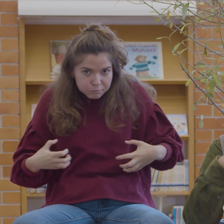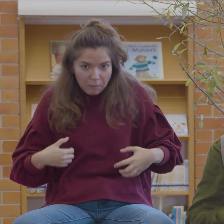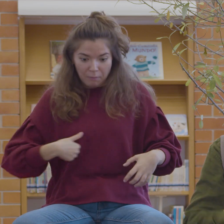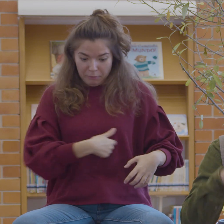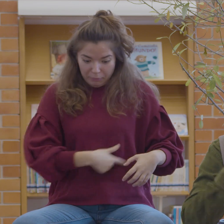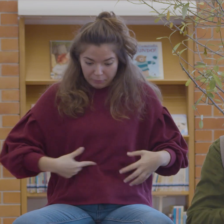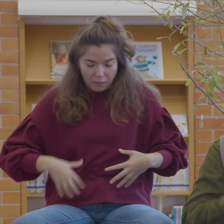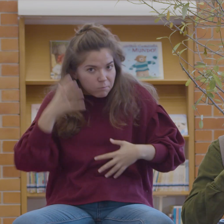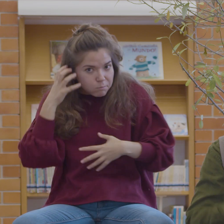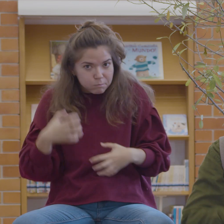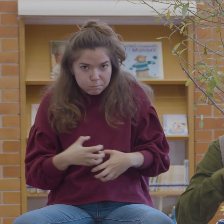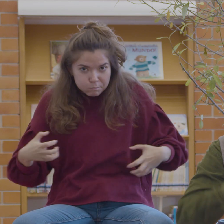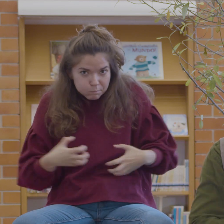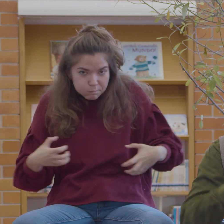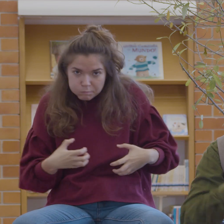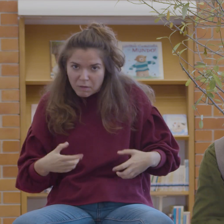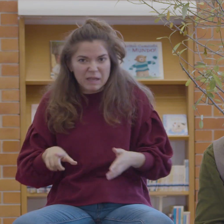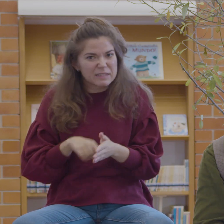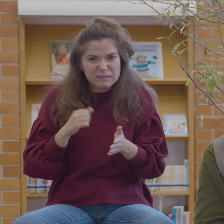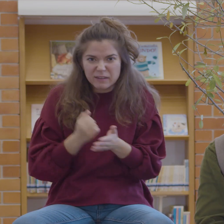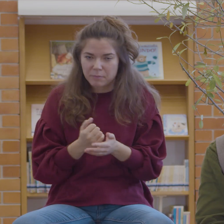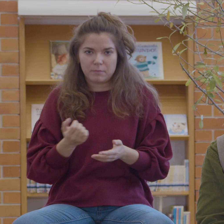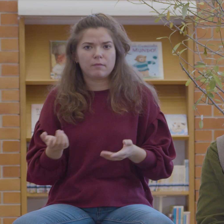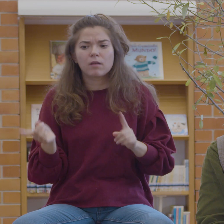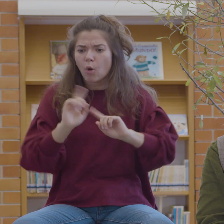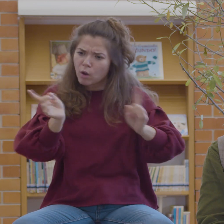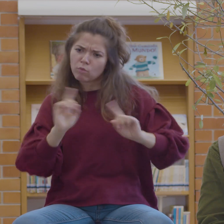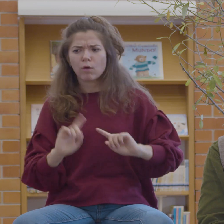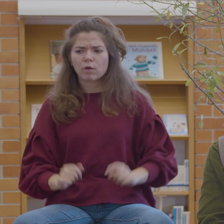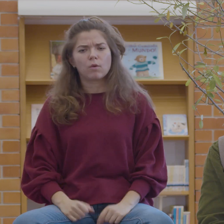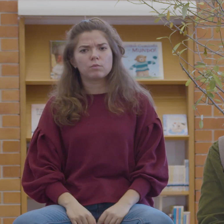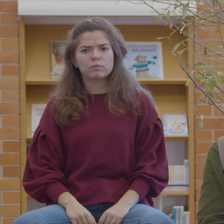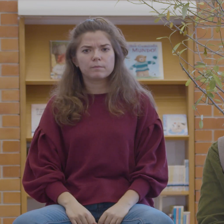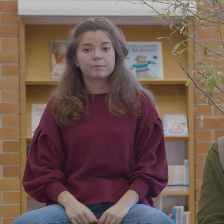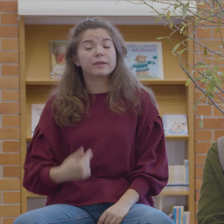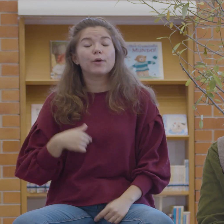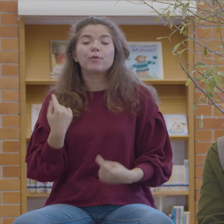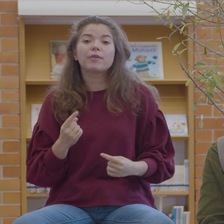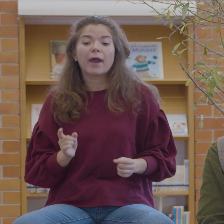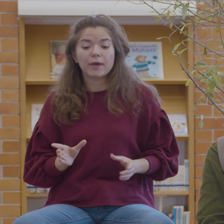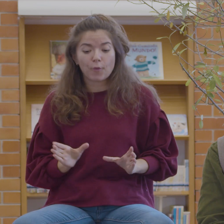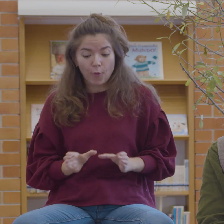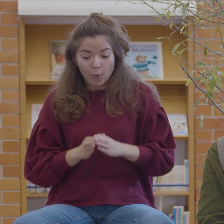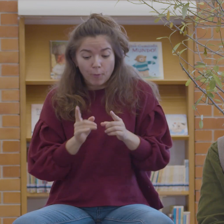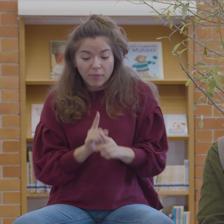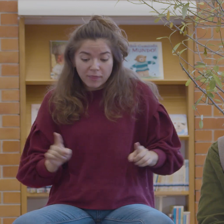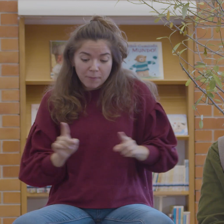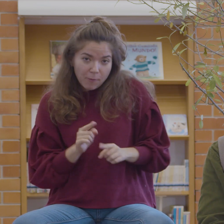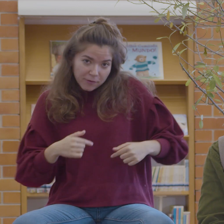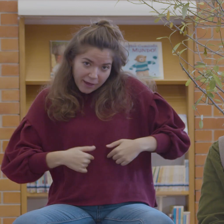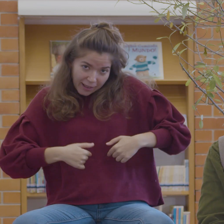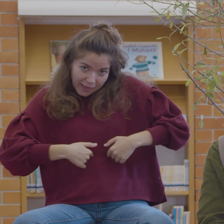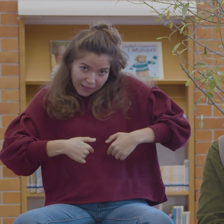barulho. A Mara tem as tripas a fazer barulho. Não, não. Eu tenho uma orquestra na